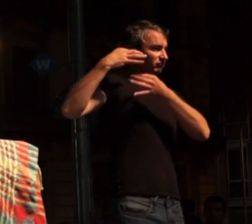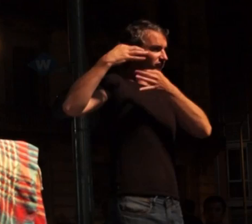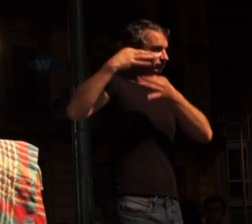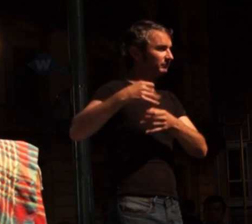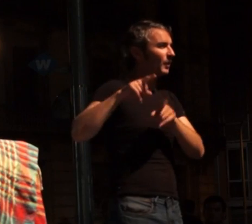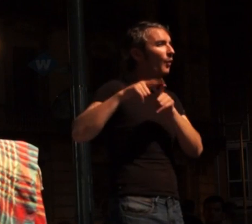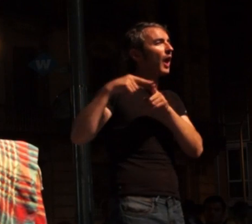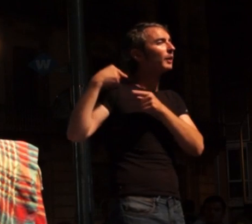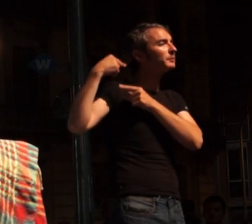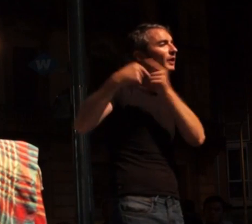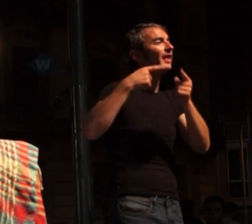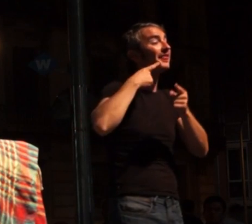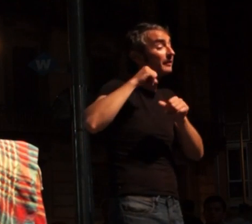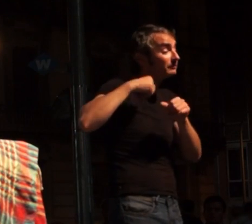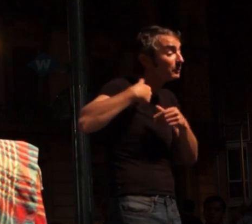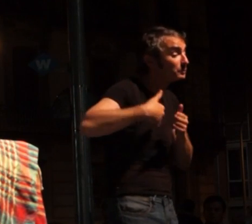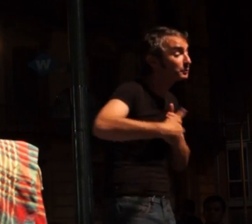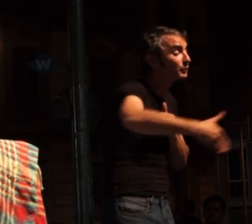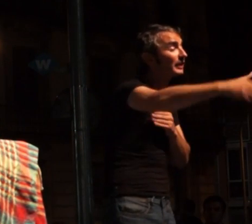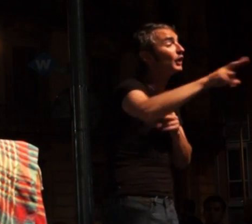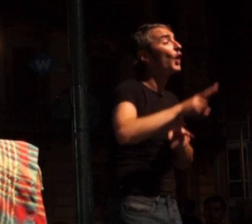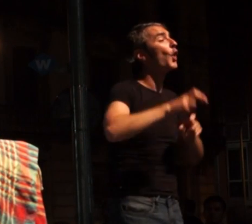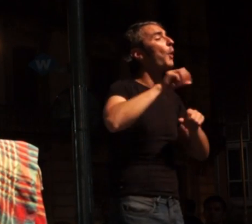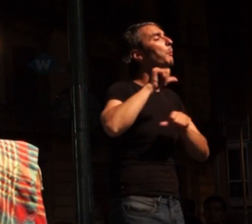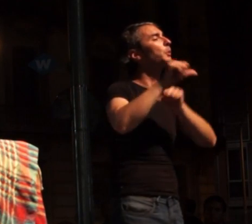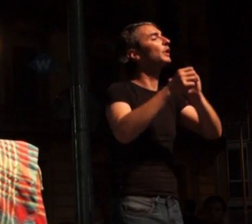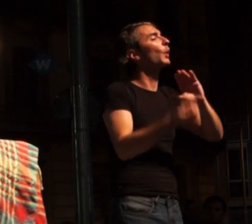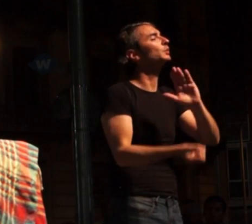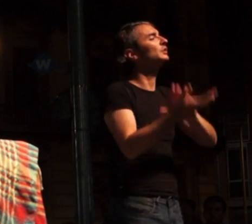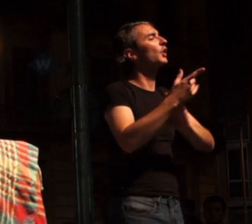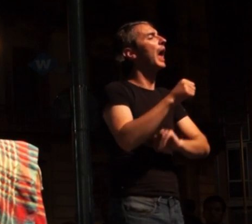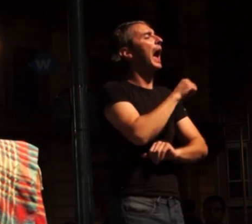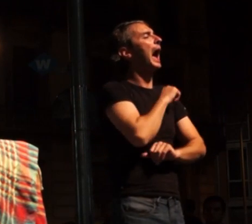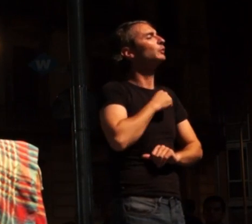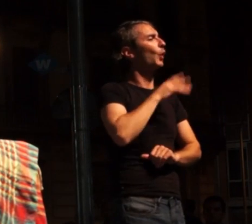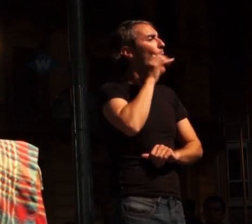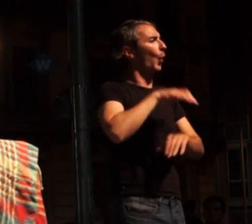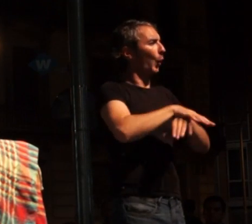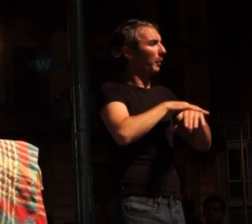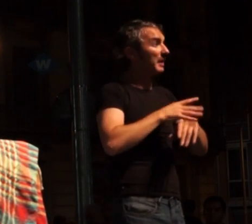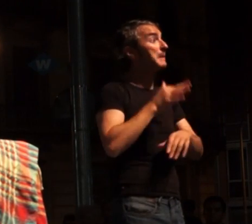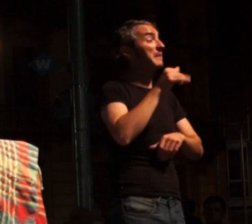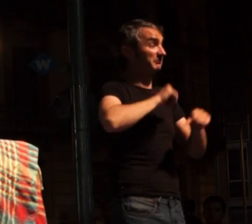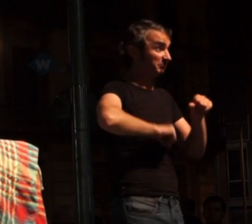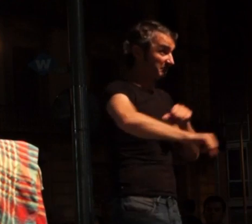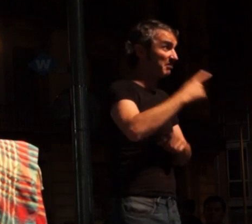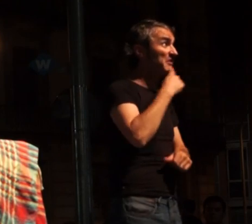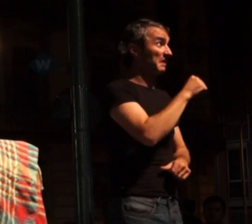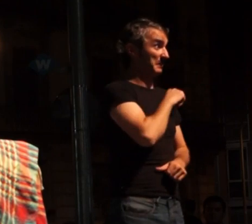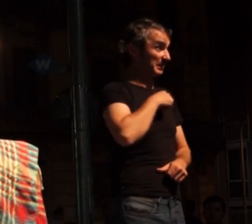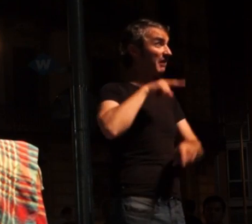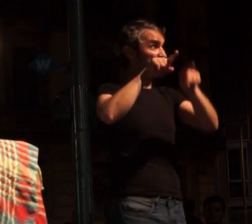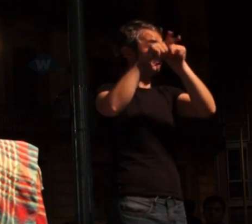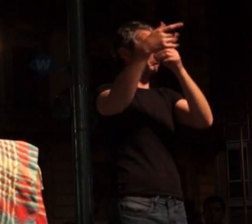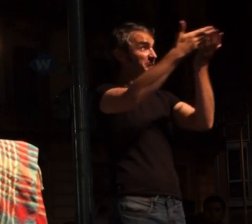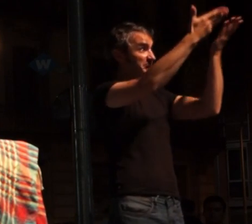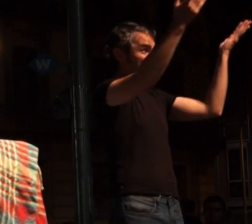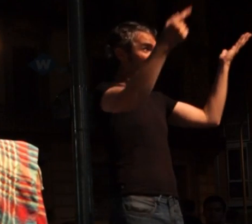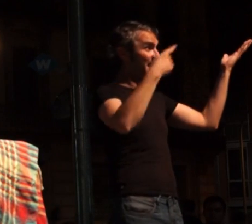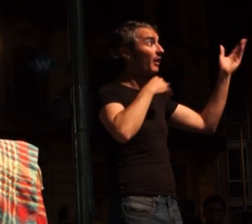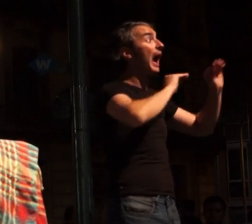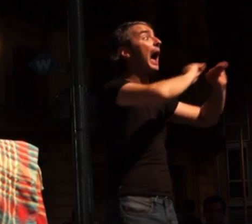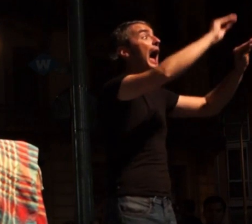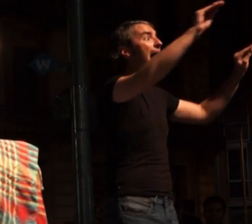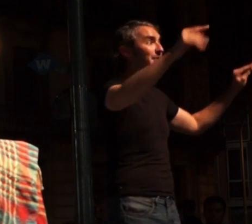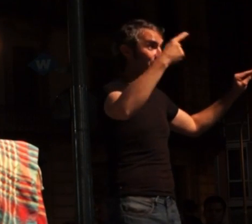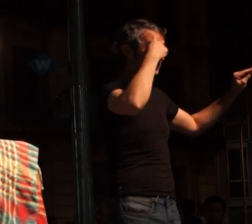parla de processos constituents, de noves constitucions, d'autogovern, alguns parlen fins i tot de sobirania i d'independència, és bo recordar quines són